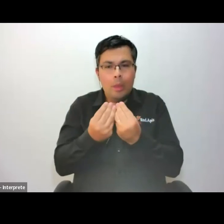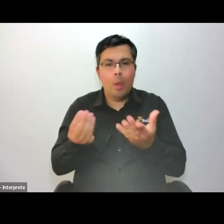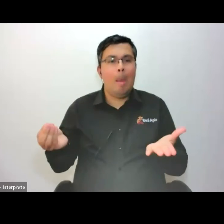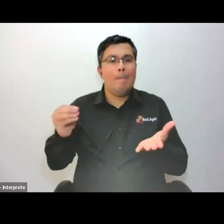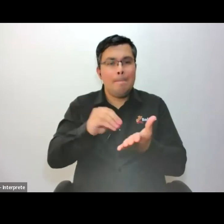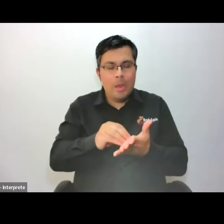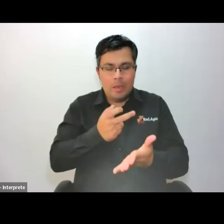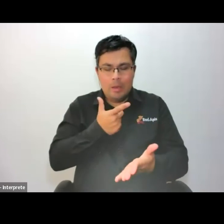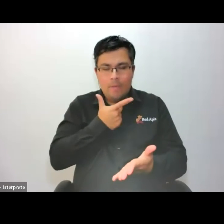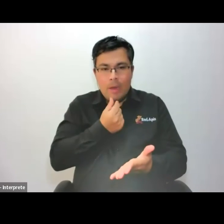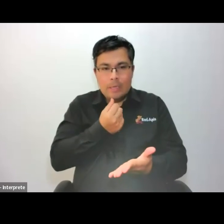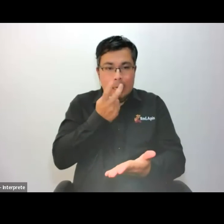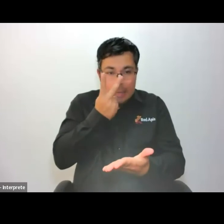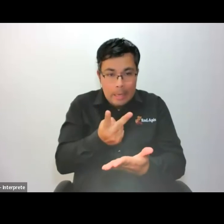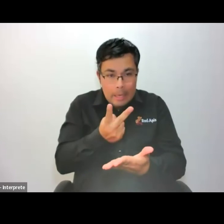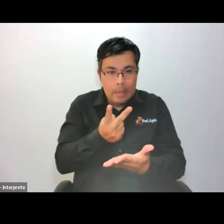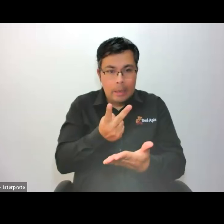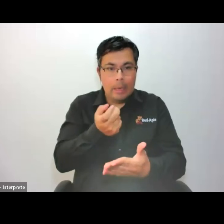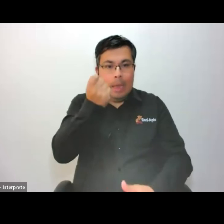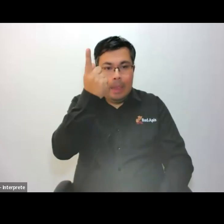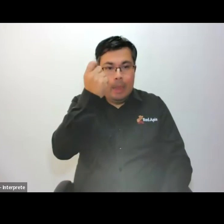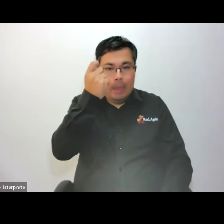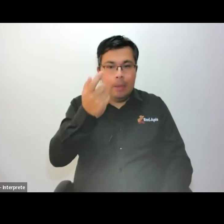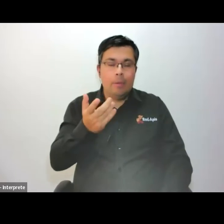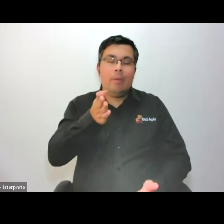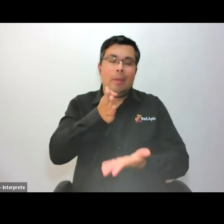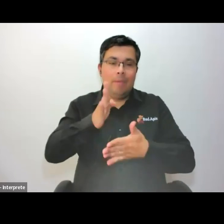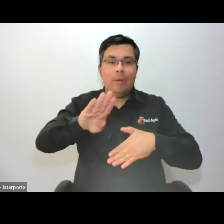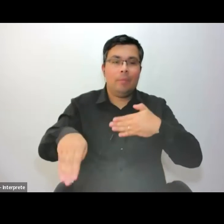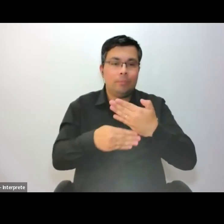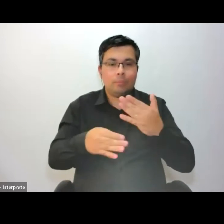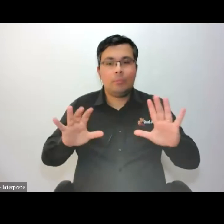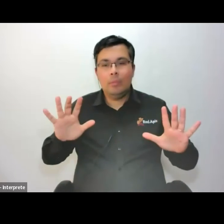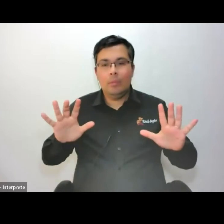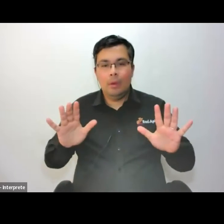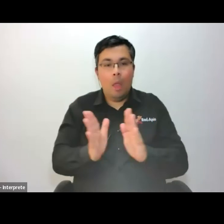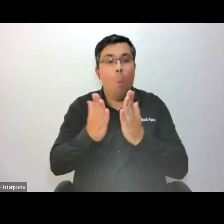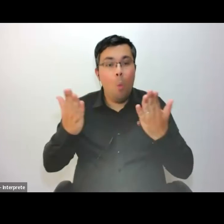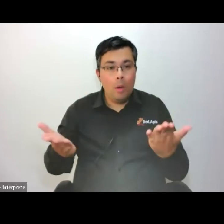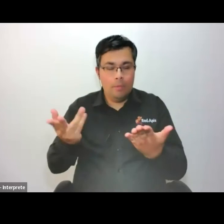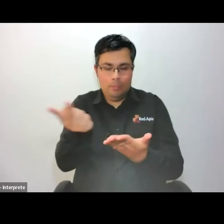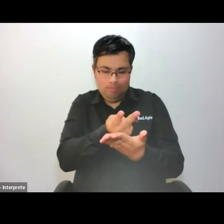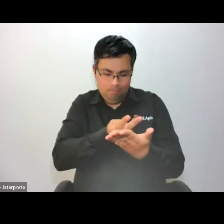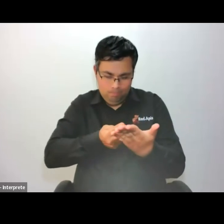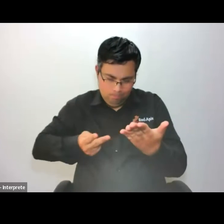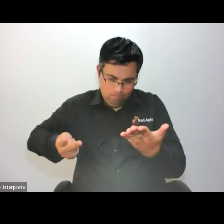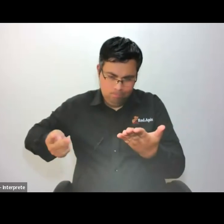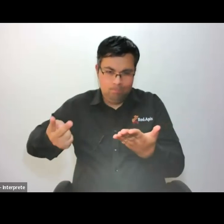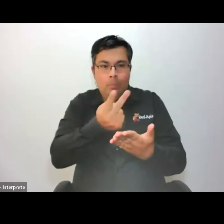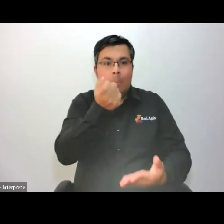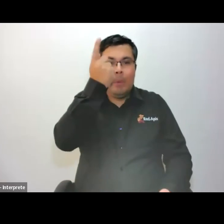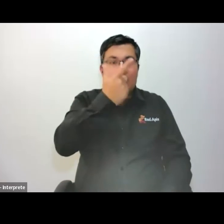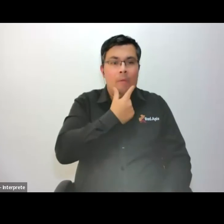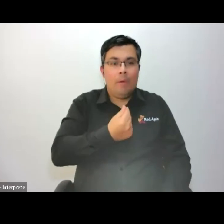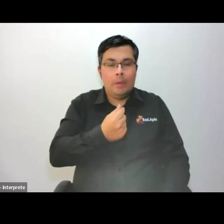numérico o la operatoria o el nivel de extensión de un texto escrito, habrá que hacerlo. Si es necesario que en vez de leer